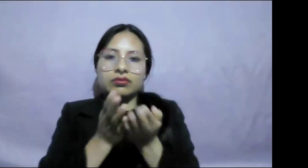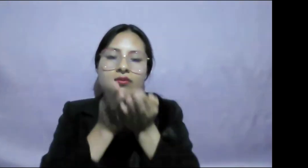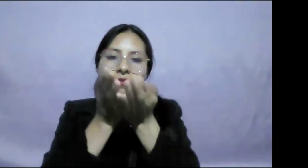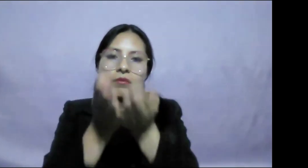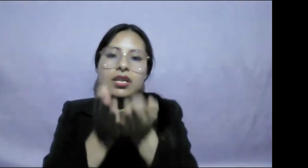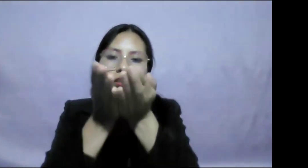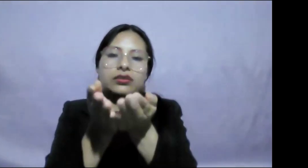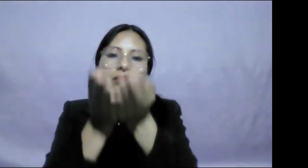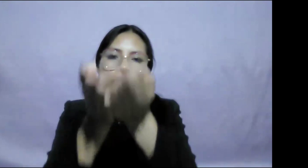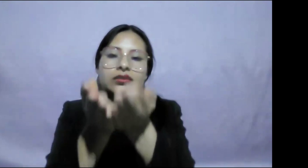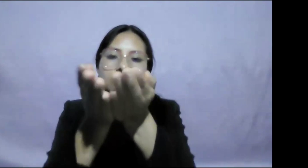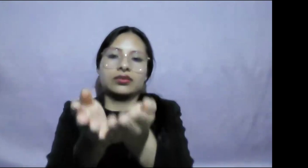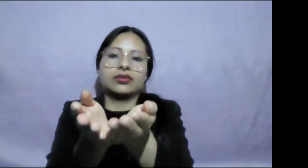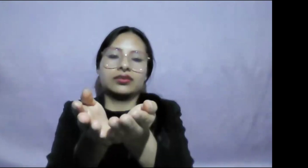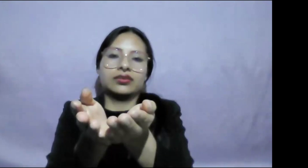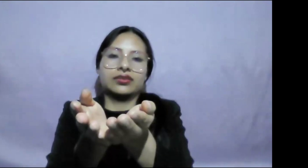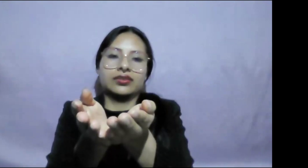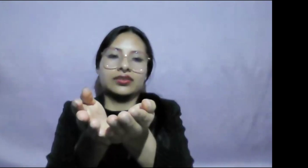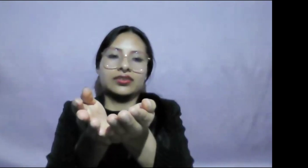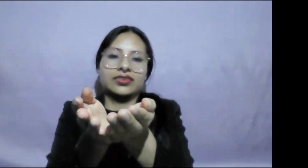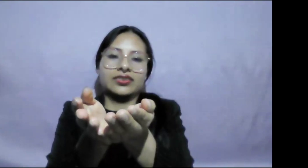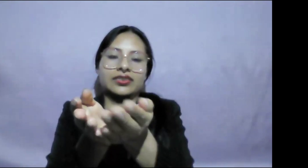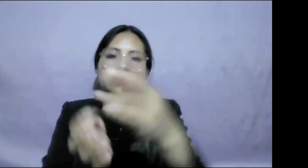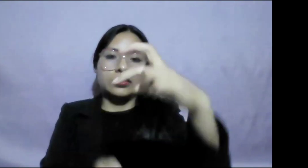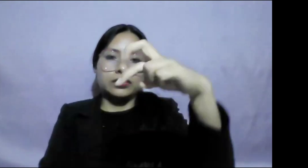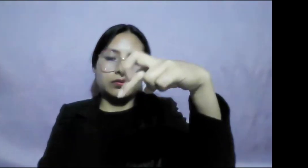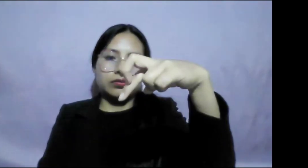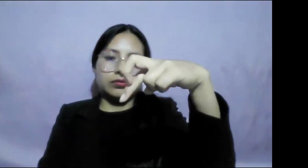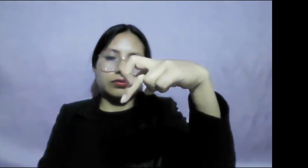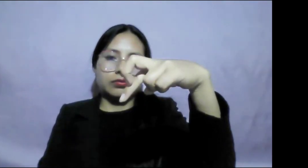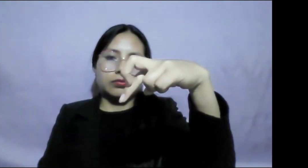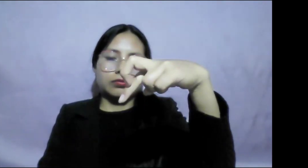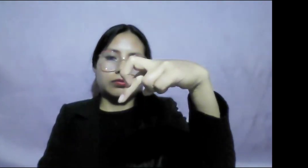forma de barquito no pisco